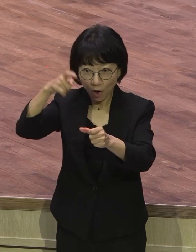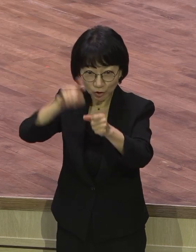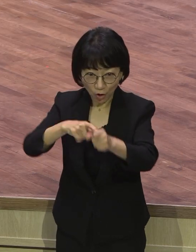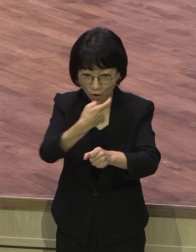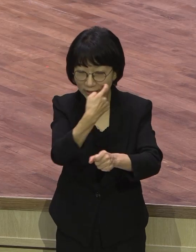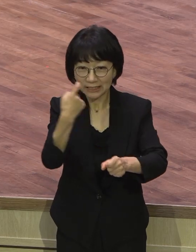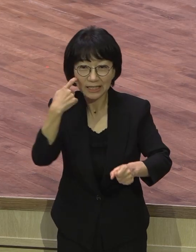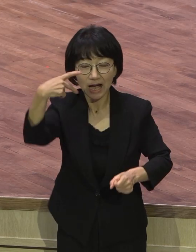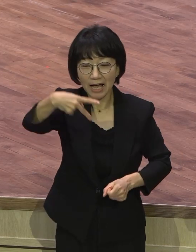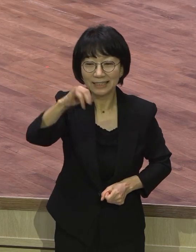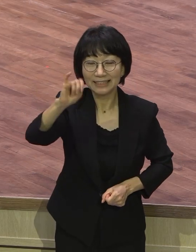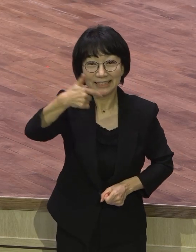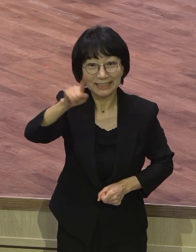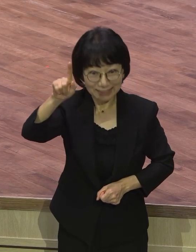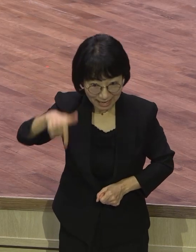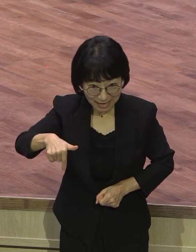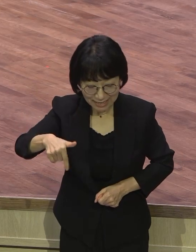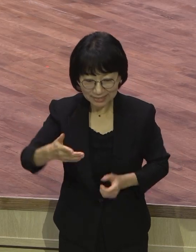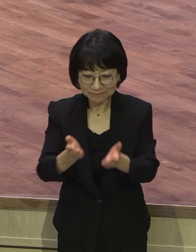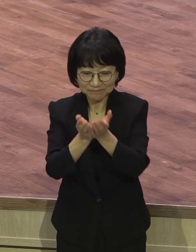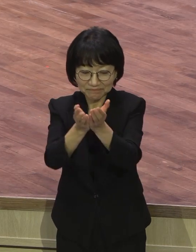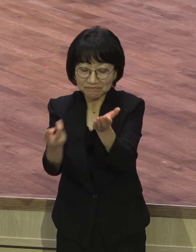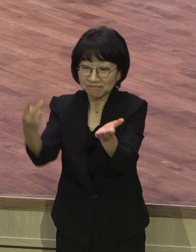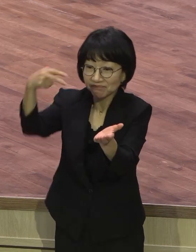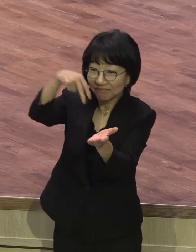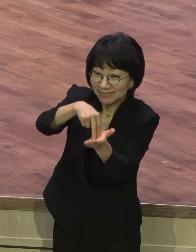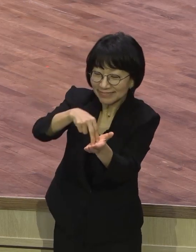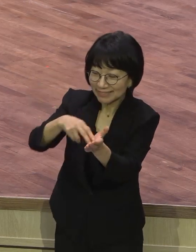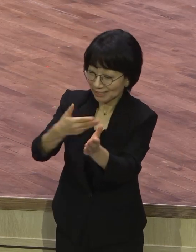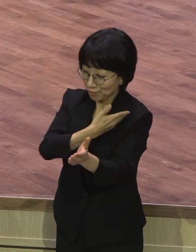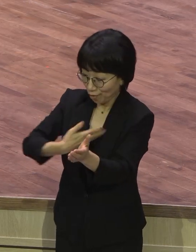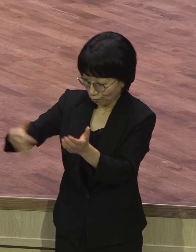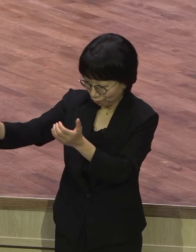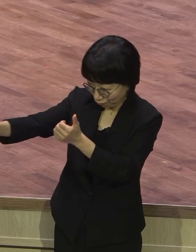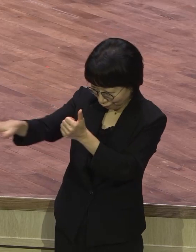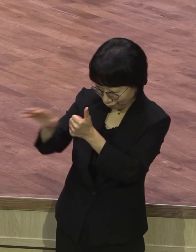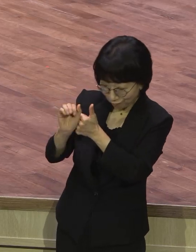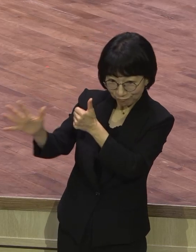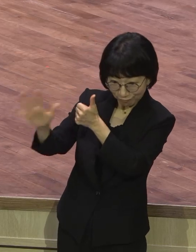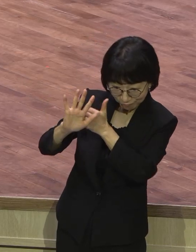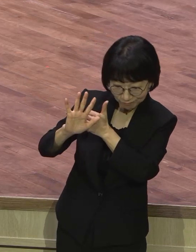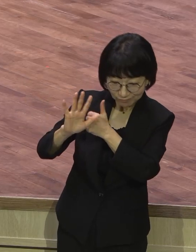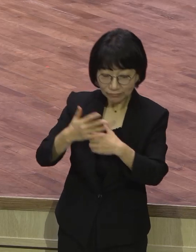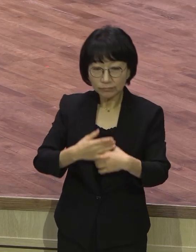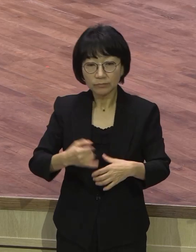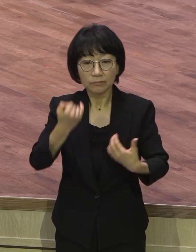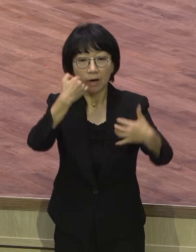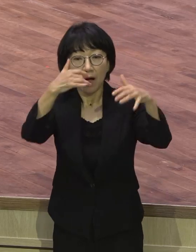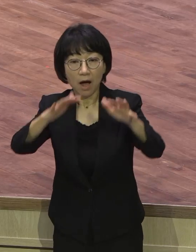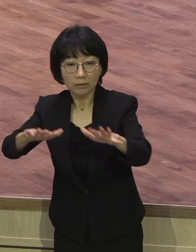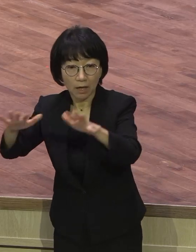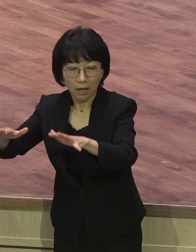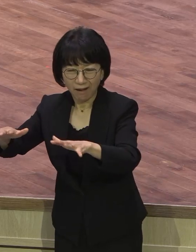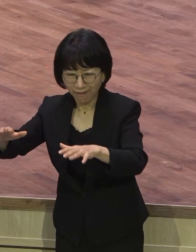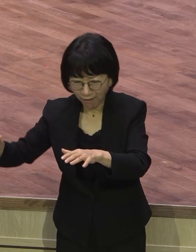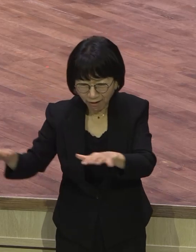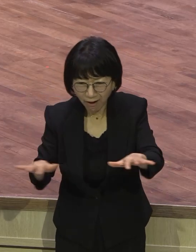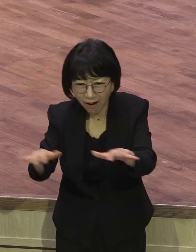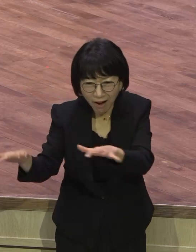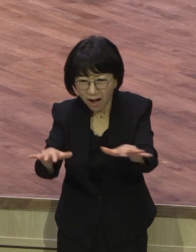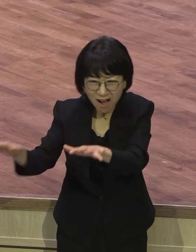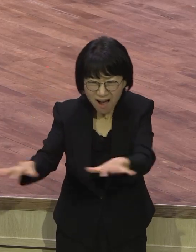23절 봅니다. 배에 오르시며 제자들이 따랐더니 바다에 큰 돌이 일어나 배가 물결에